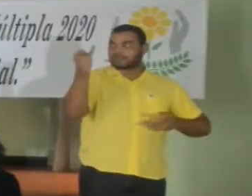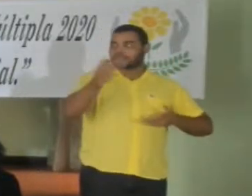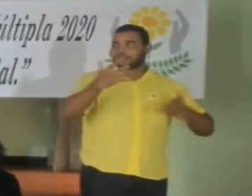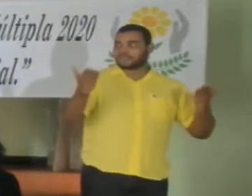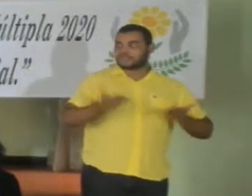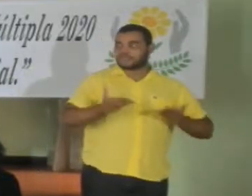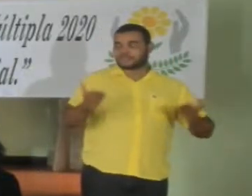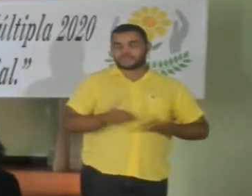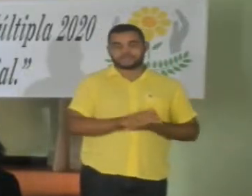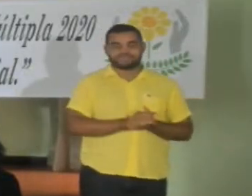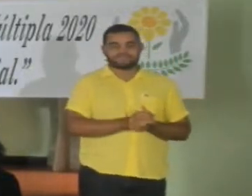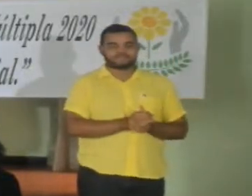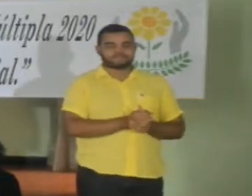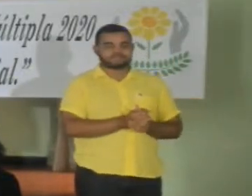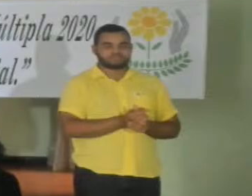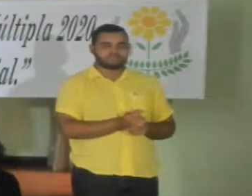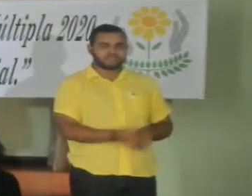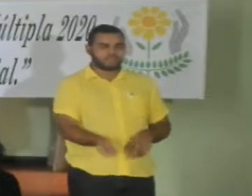Não sou um intelectual.